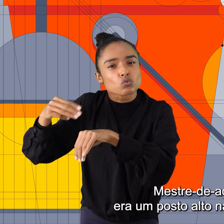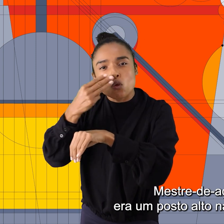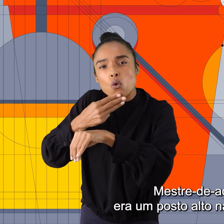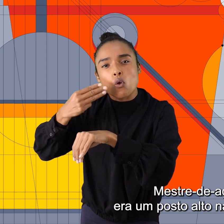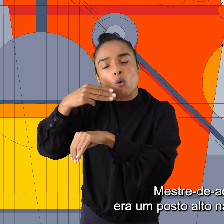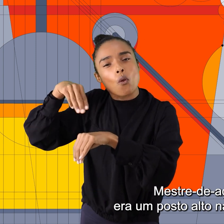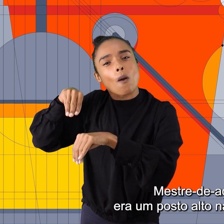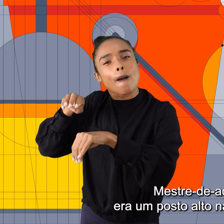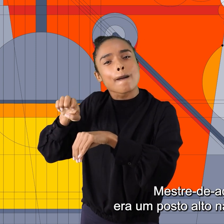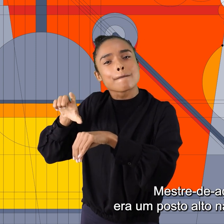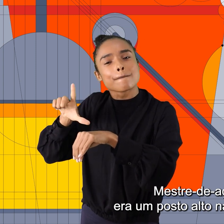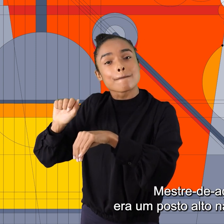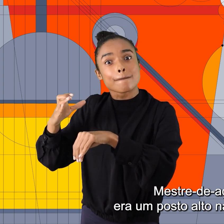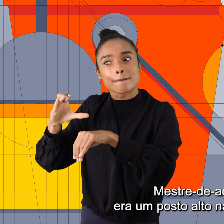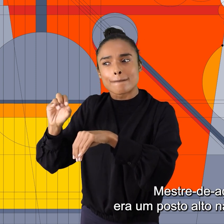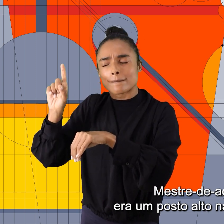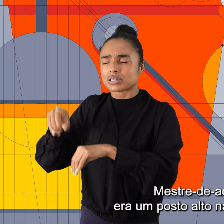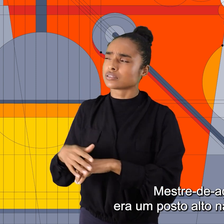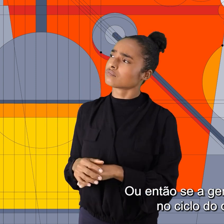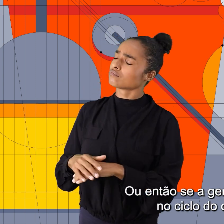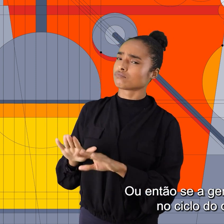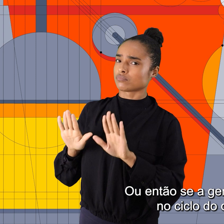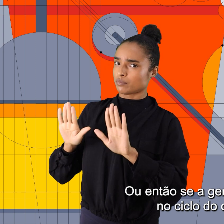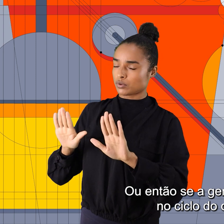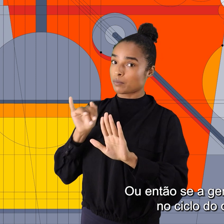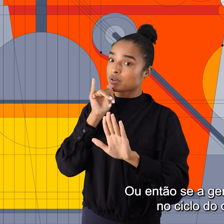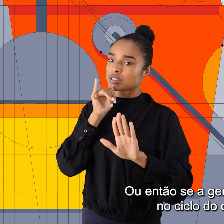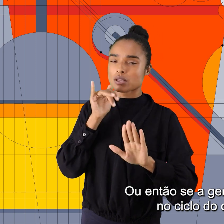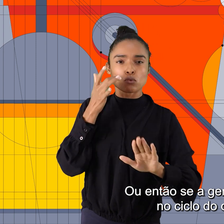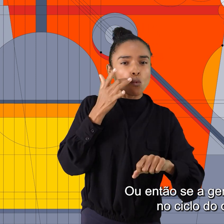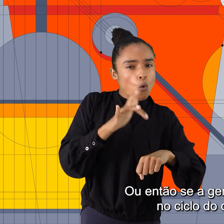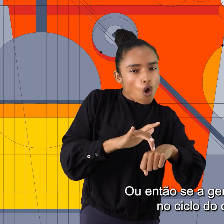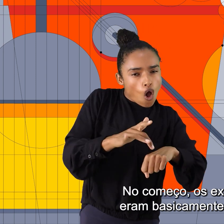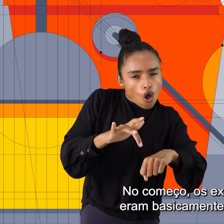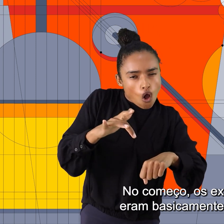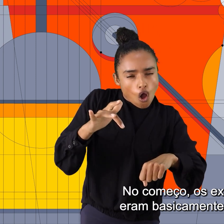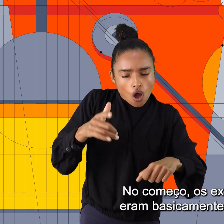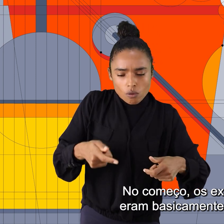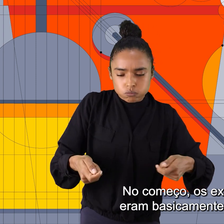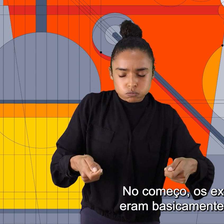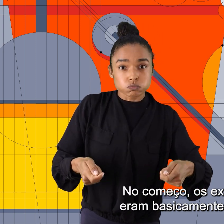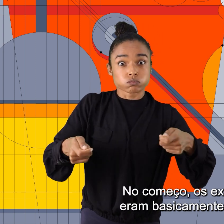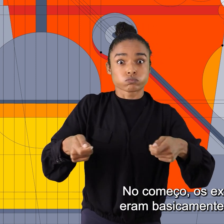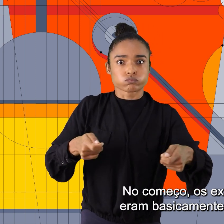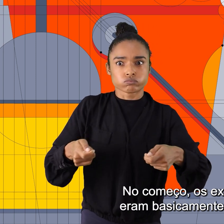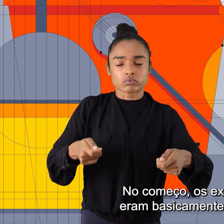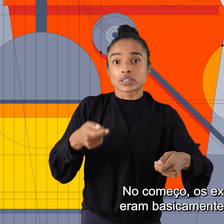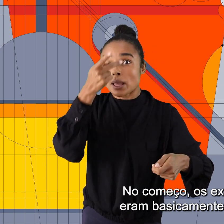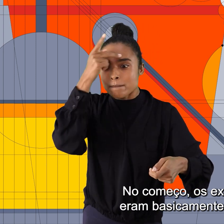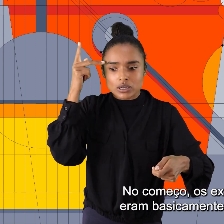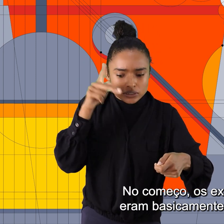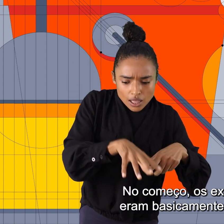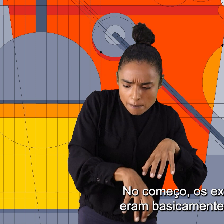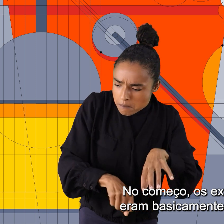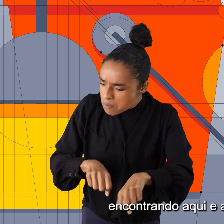era um posto alto na hierarquia. Ou então, se a gente pensar no ciclo do ouro, no começo, os exploradores eram